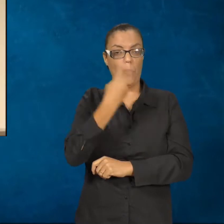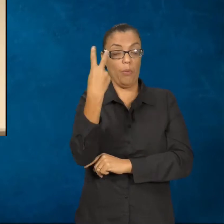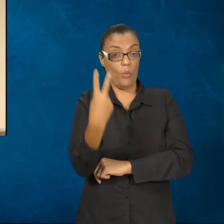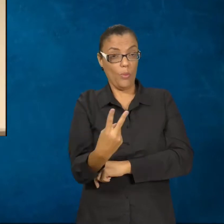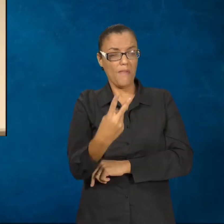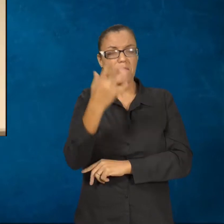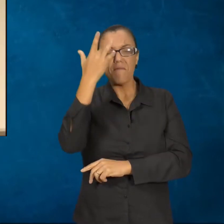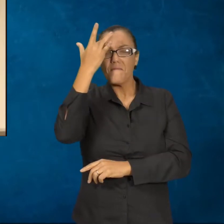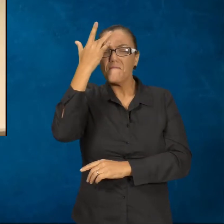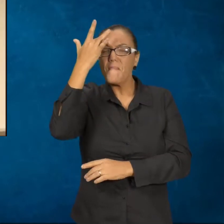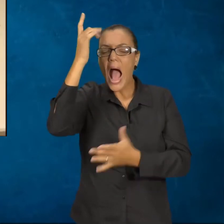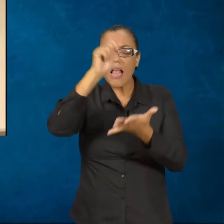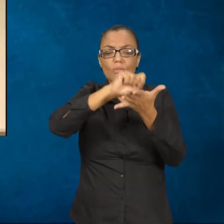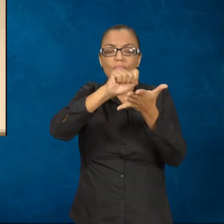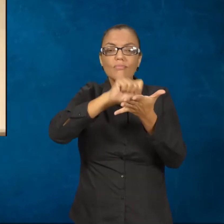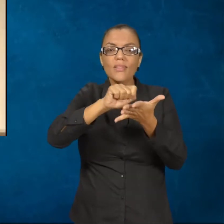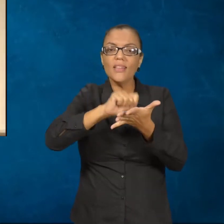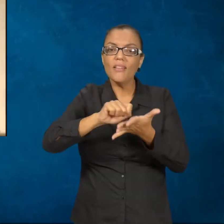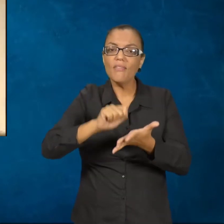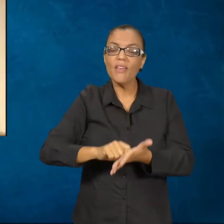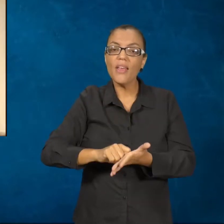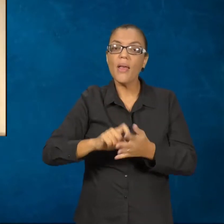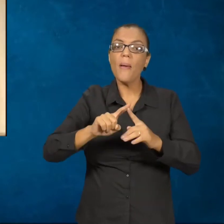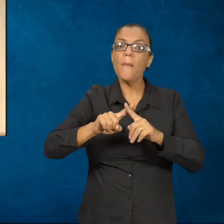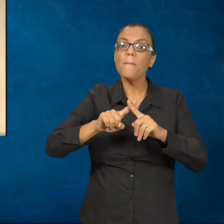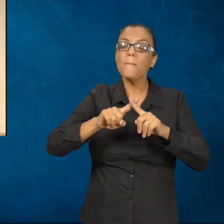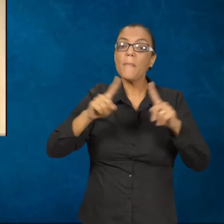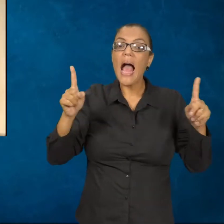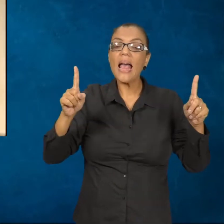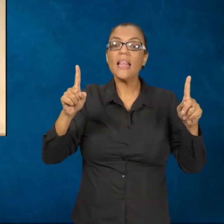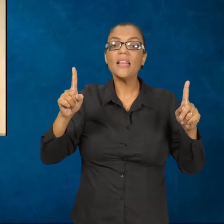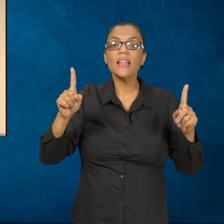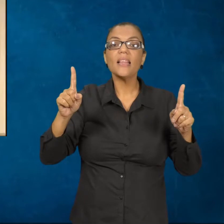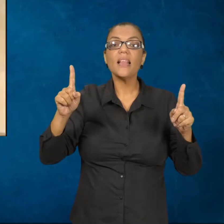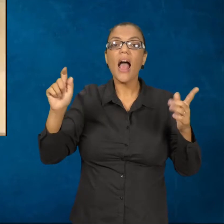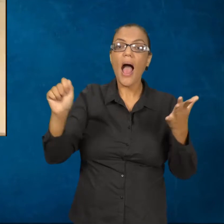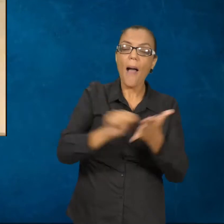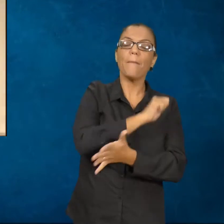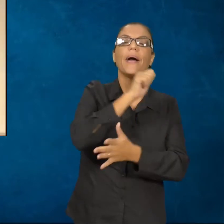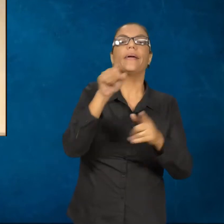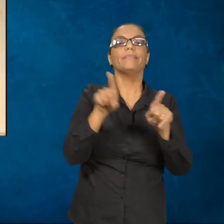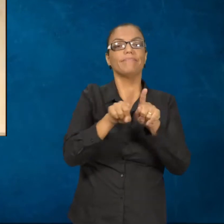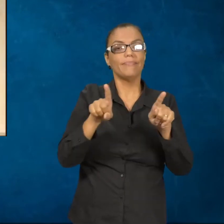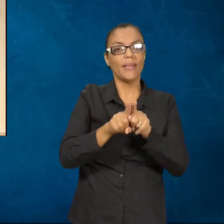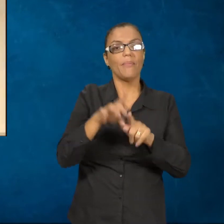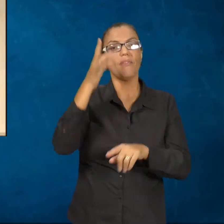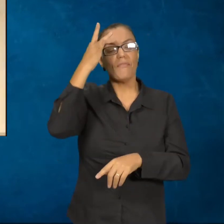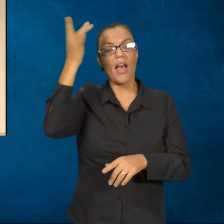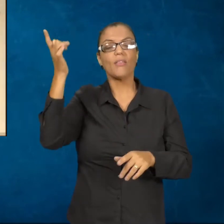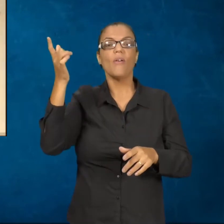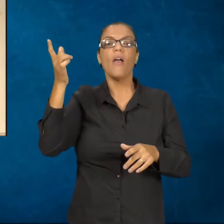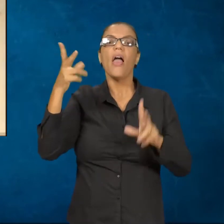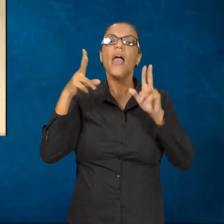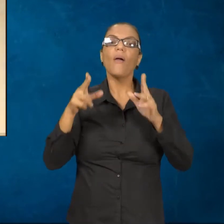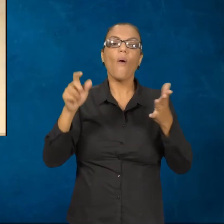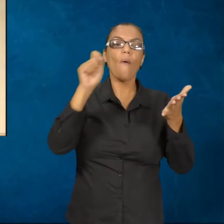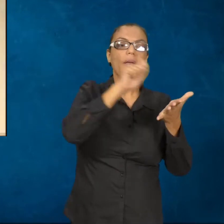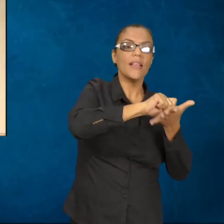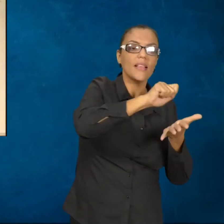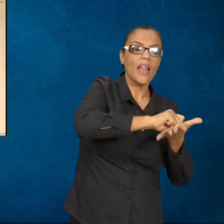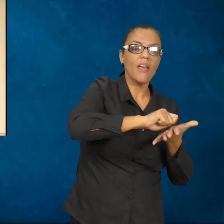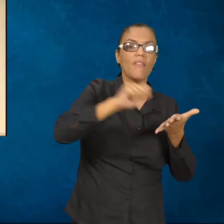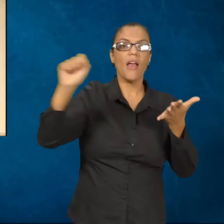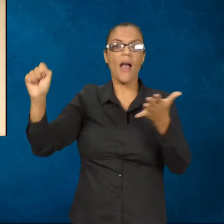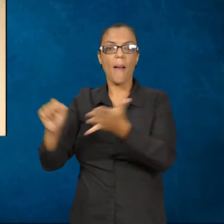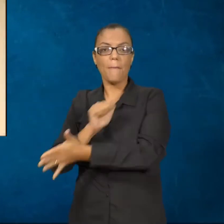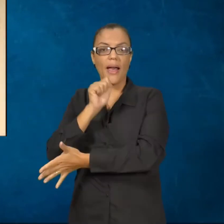apagar. Você escreve, apaga. Escreve, apaga. Escreve, apaga. Seria equivalente num computador à memória